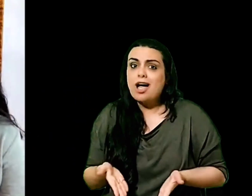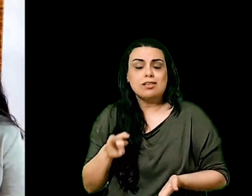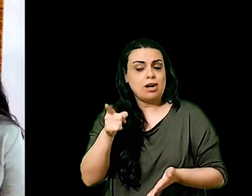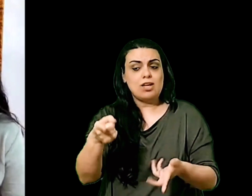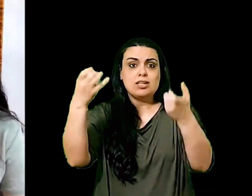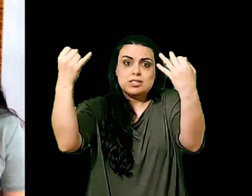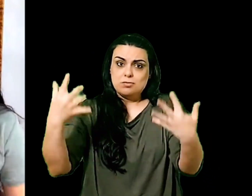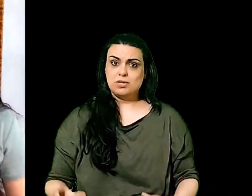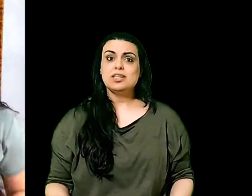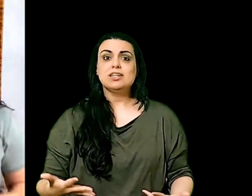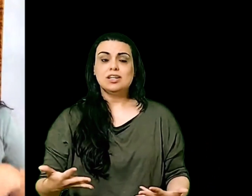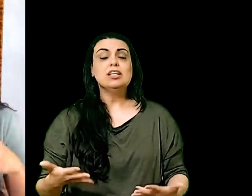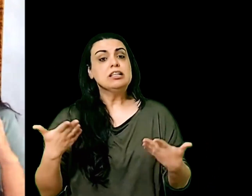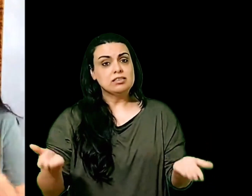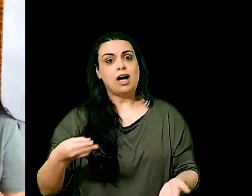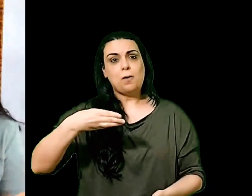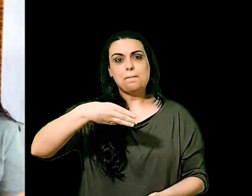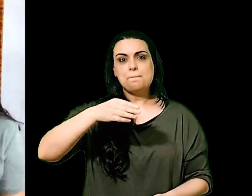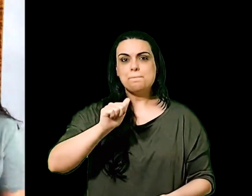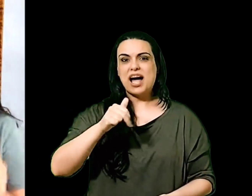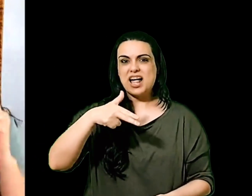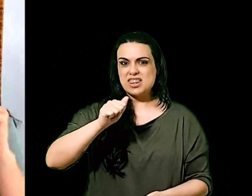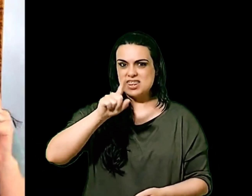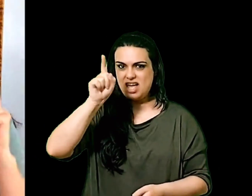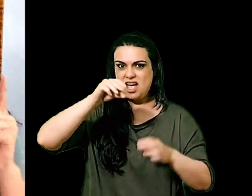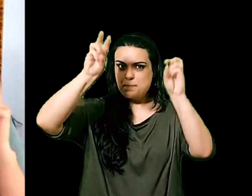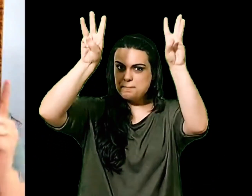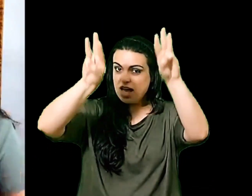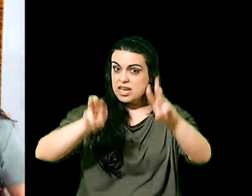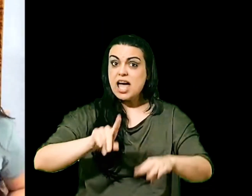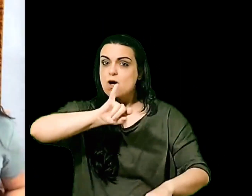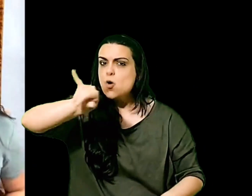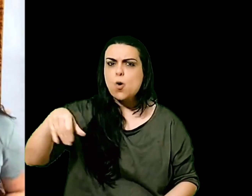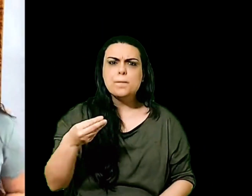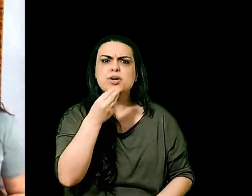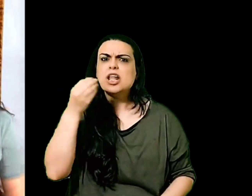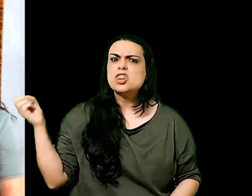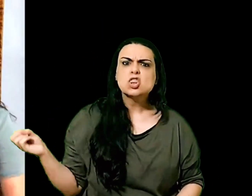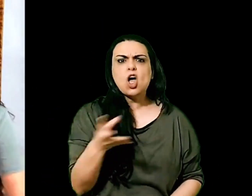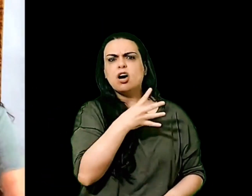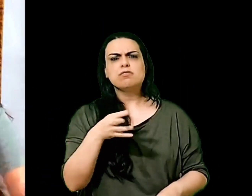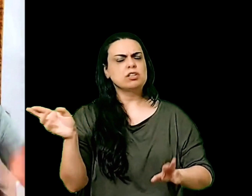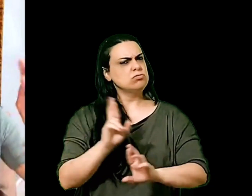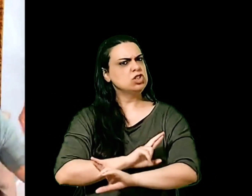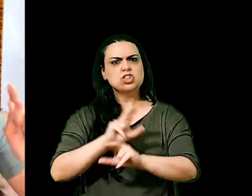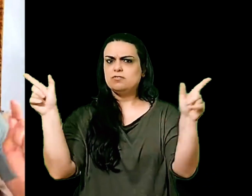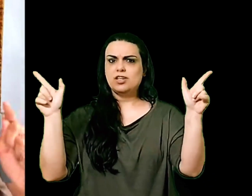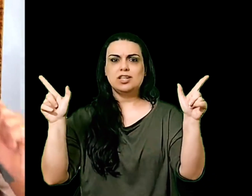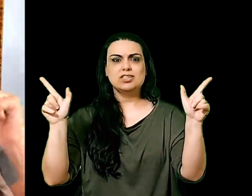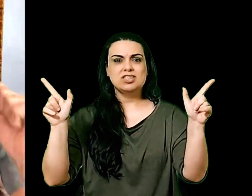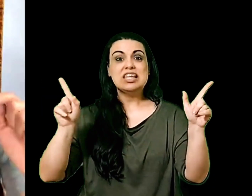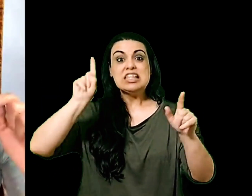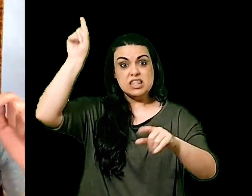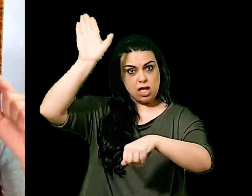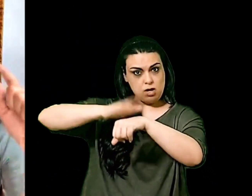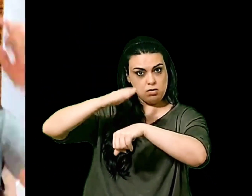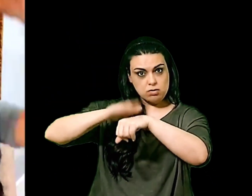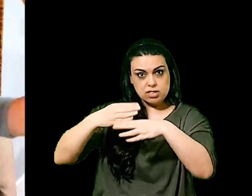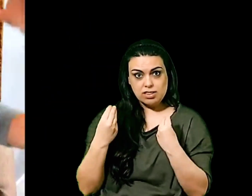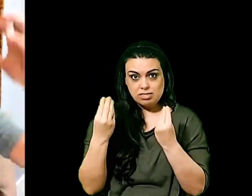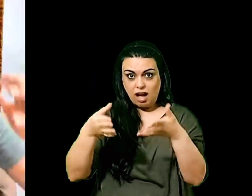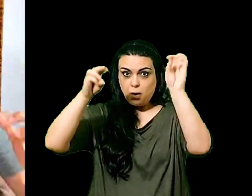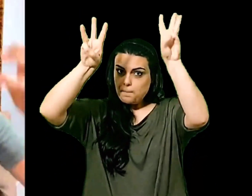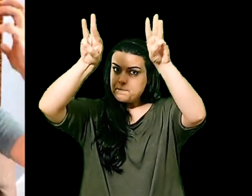comeram. Então, no maná, eu vejo uma oportunidade inédita. Quando Deus entrega o maná do